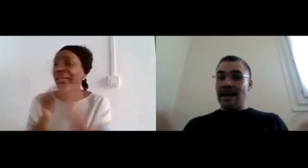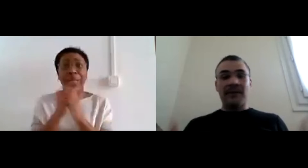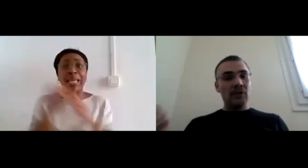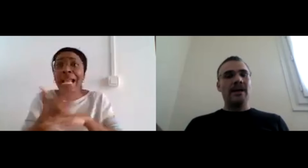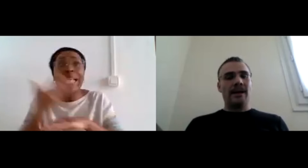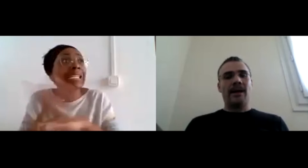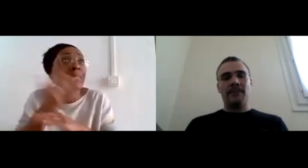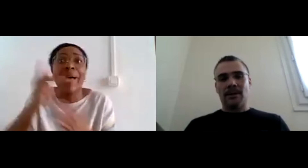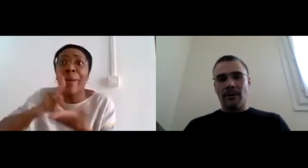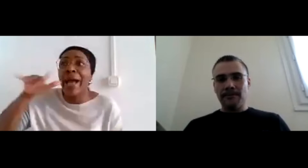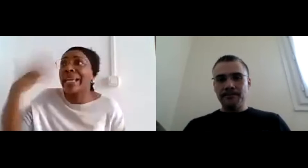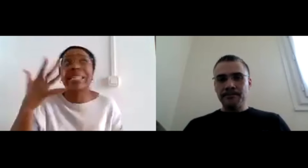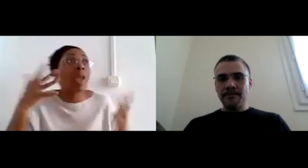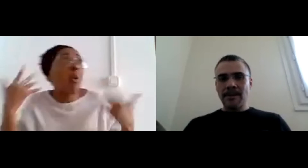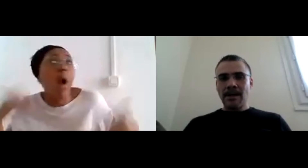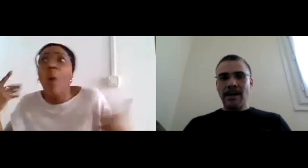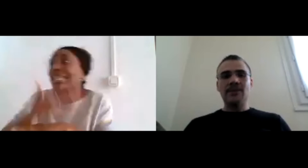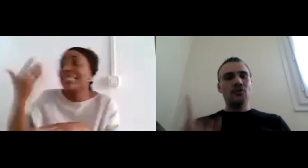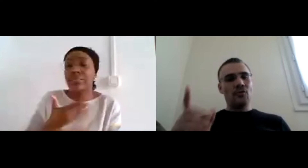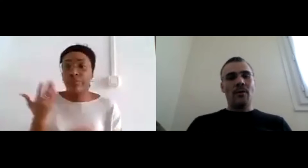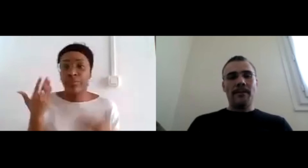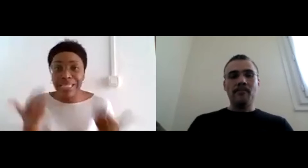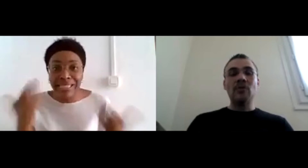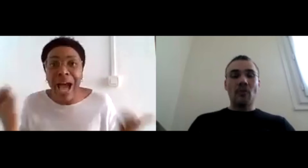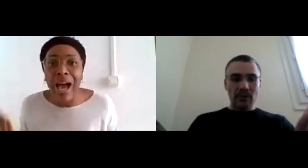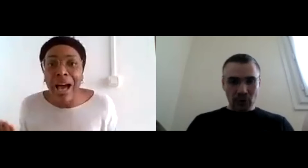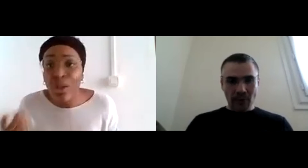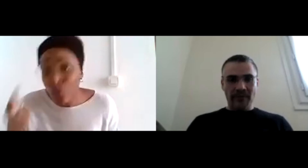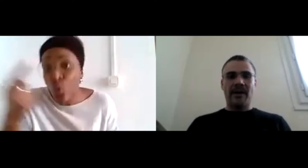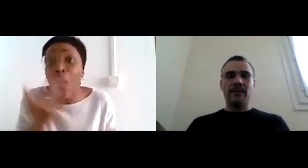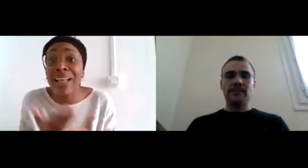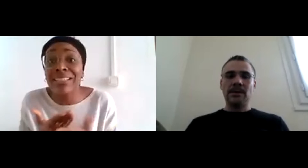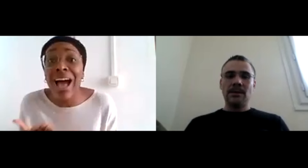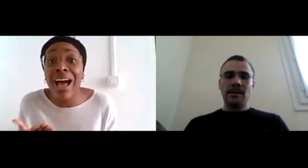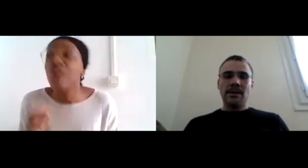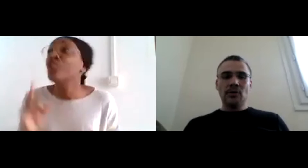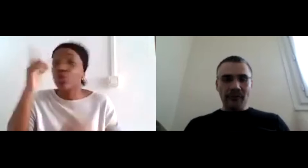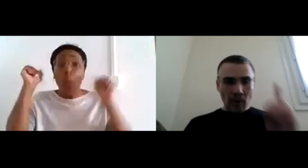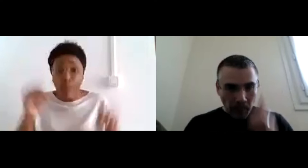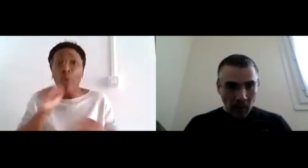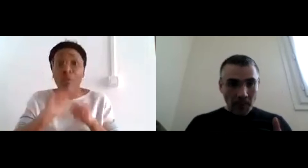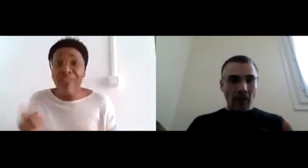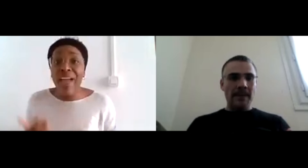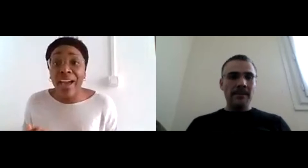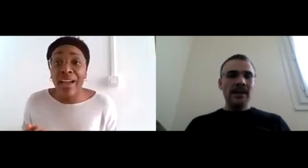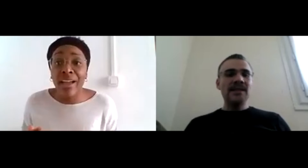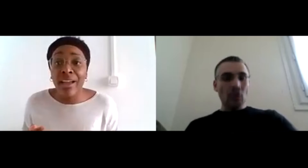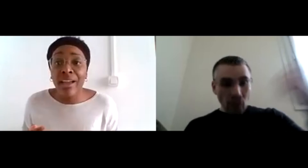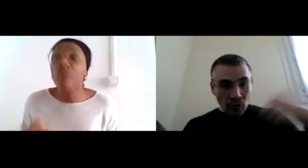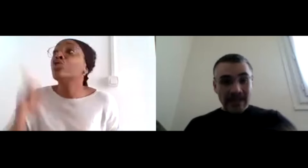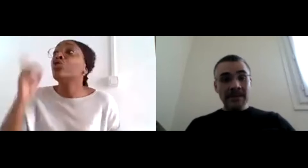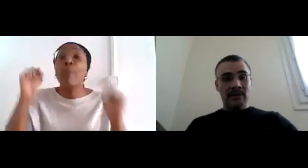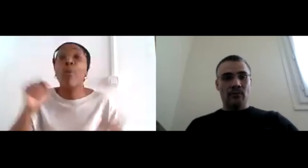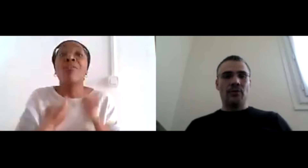et la vraie lumière, elle règne maintenant. Est-ce que tu le crois? Moi, je crois que Dieu veut le faire. Sauf que le problème, c'est